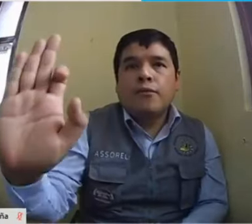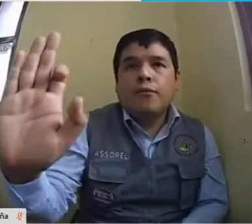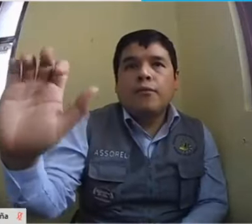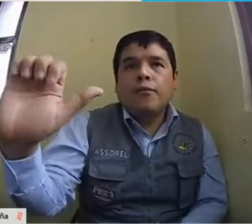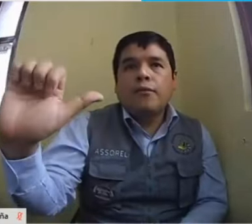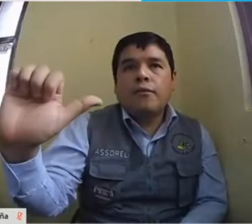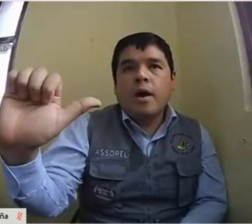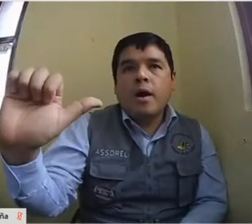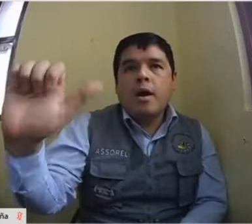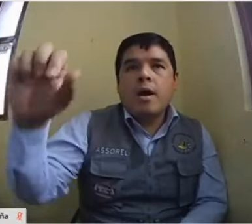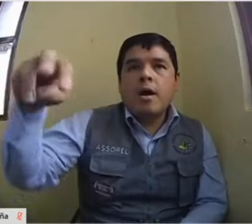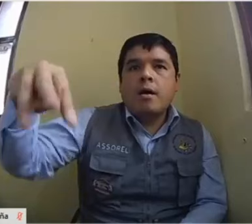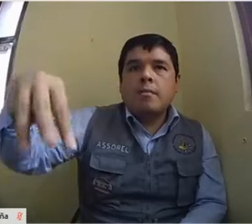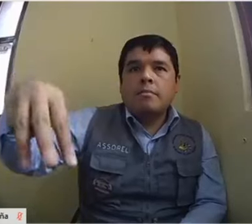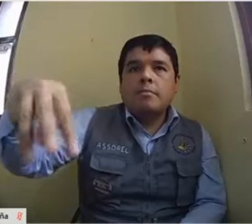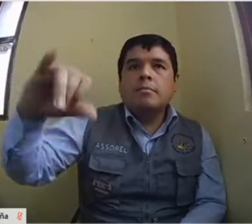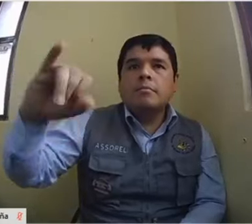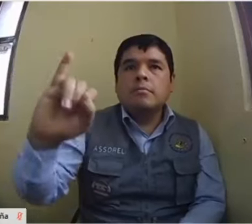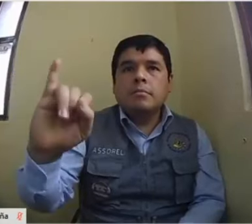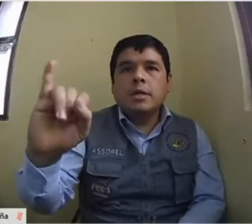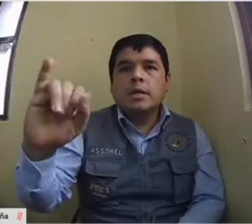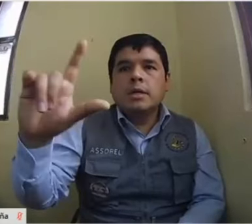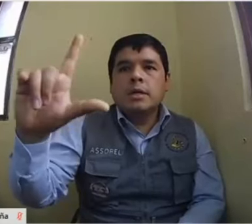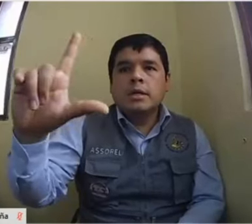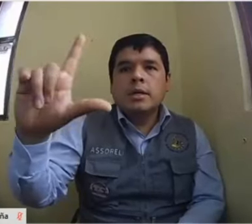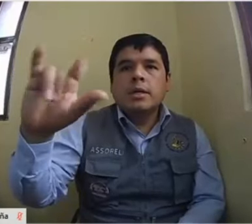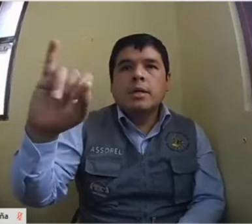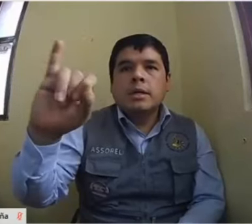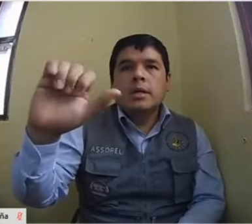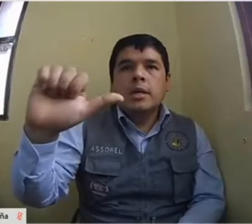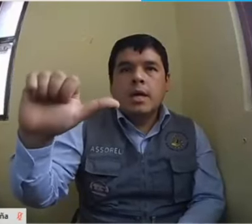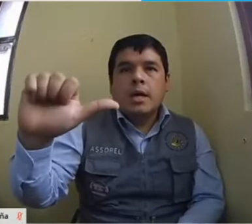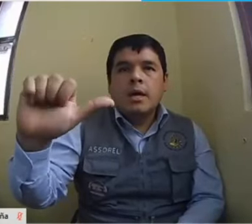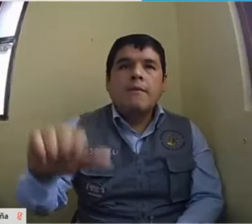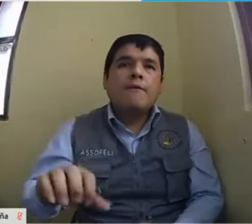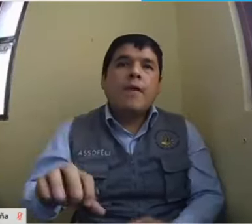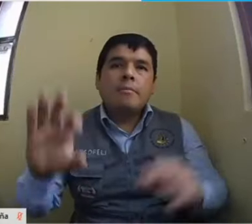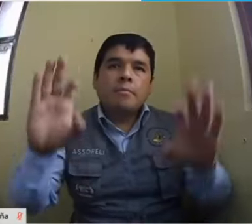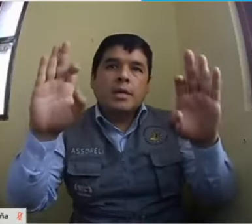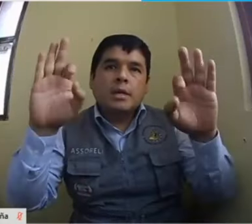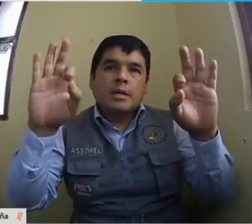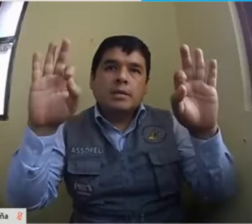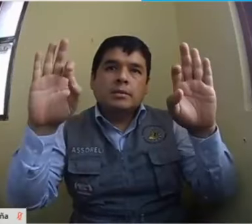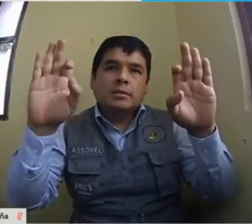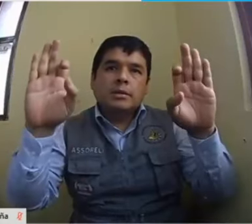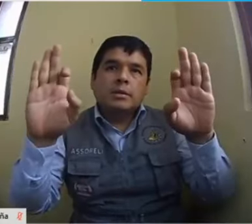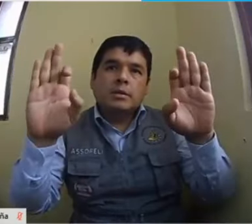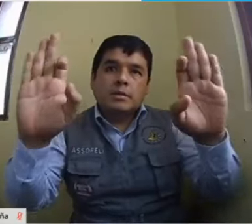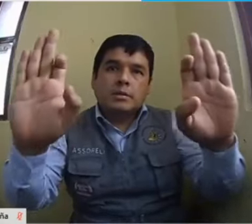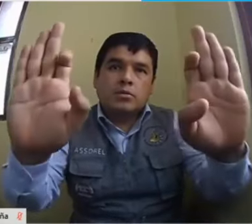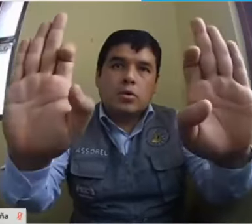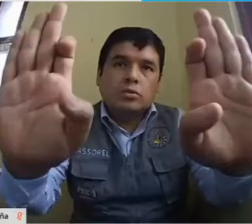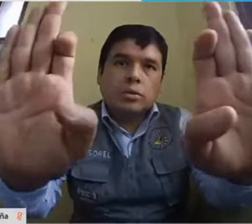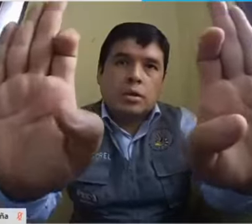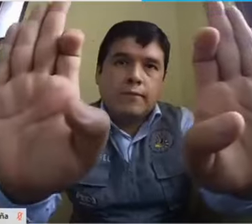temas dentro de la familia. Está deletreando Ronald, si a ver si lo ubican. Familia, esa es la palabra familia, pero la seña es